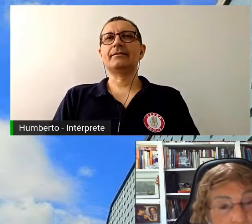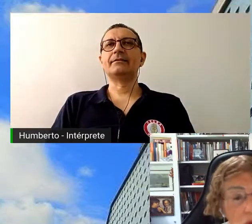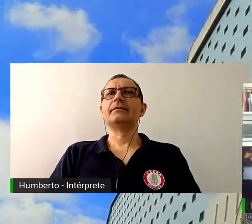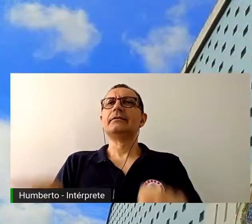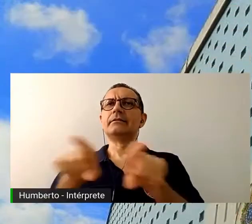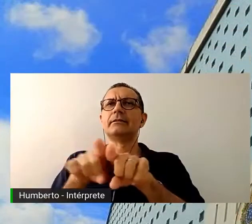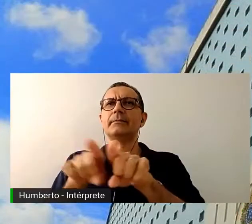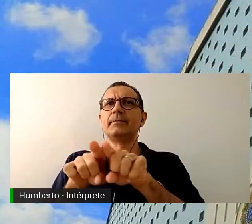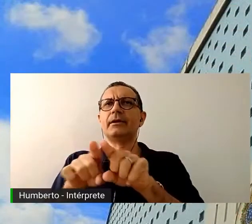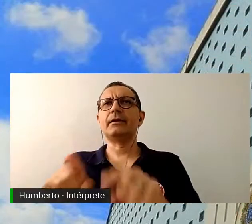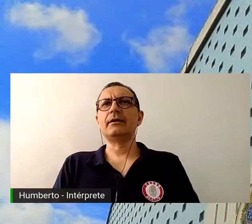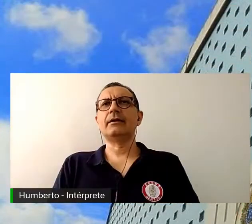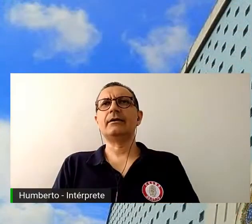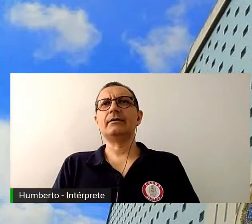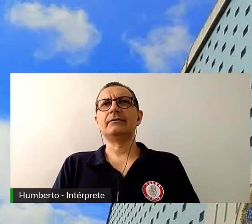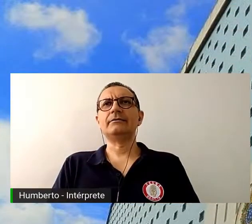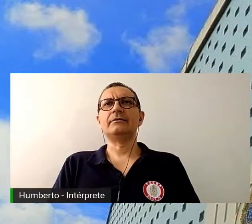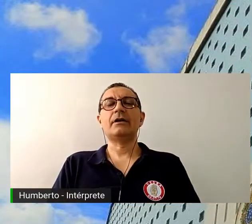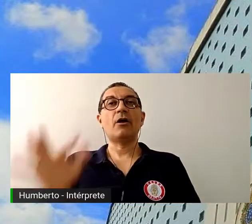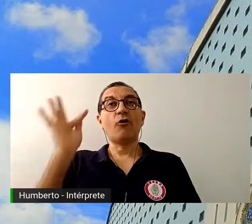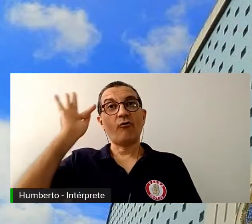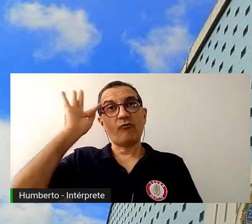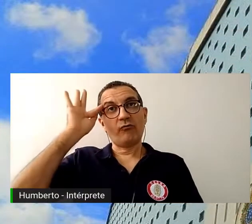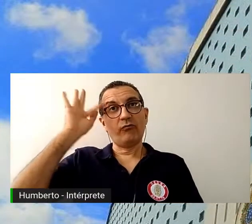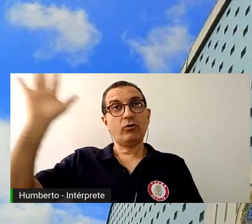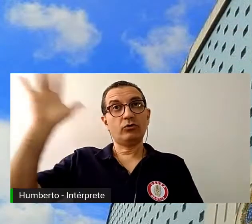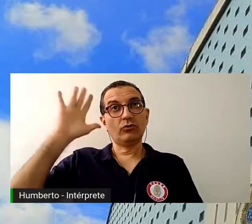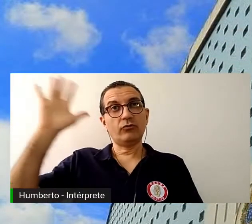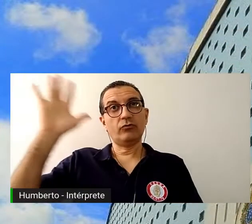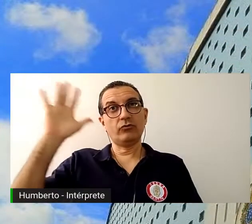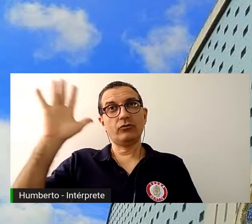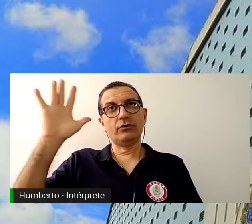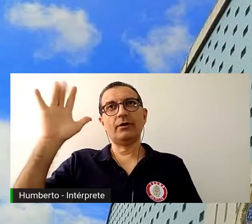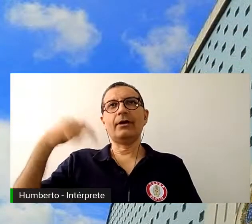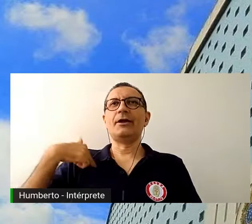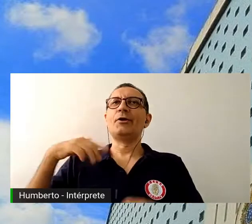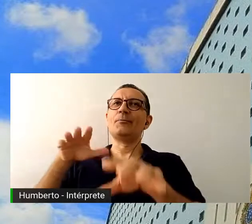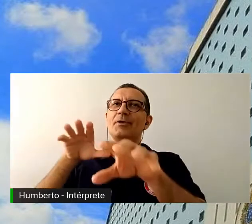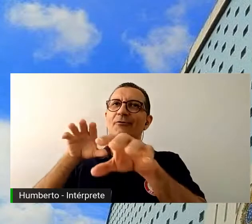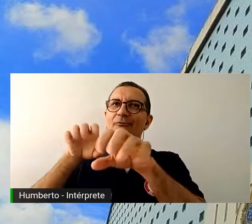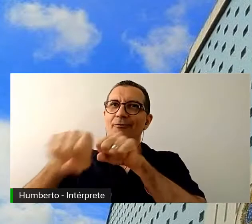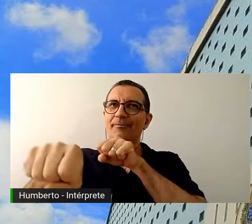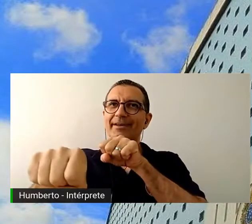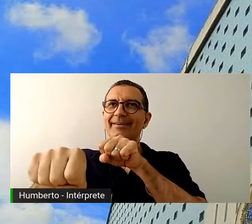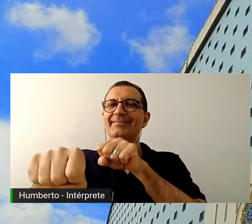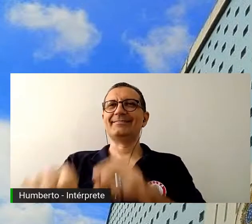também do ponto de vista da filosofia, que é a minha formação básica.